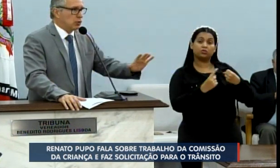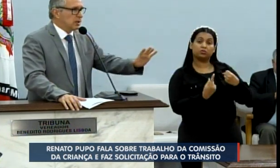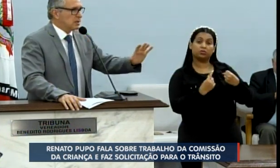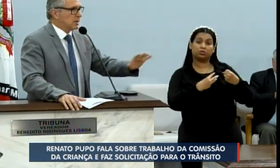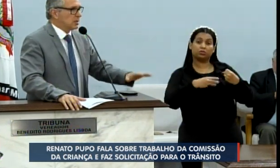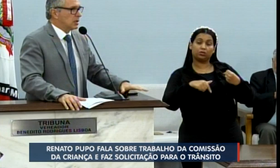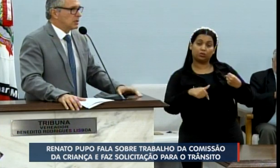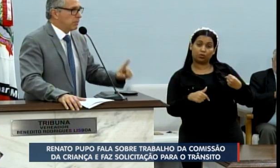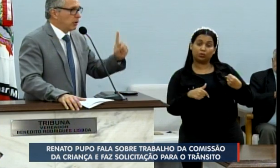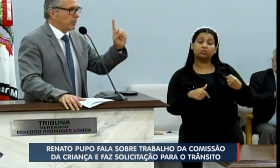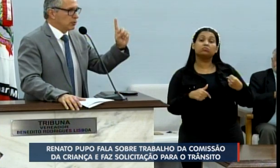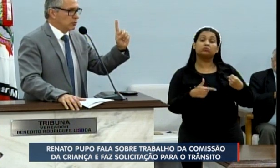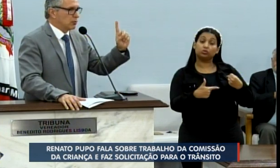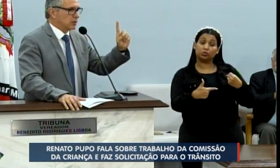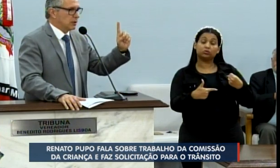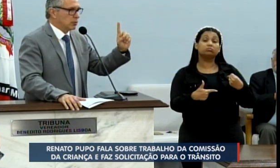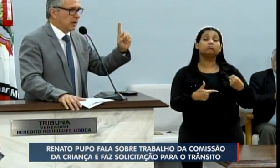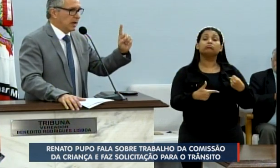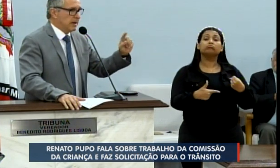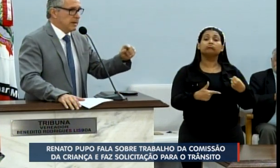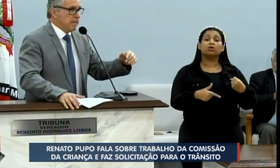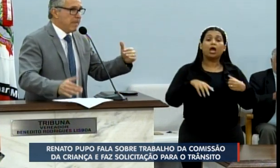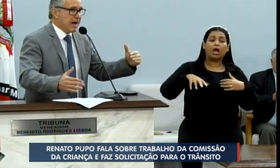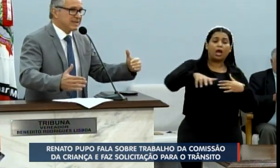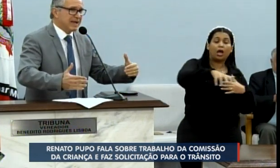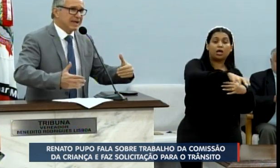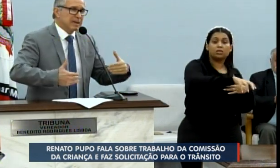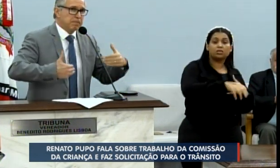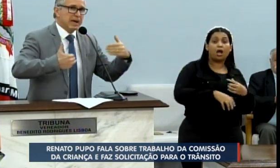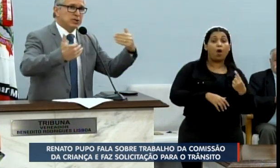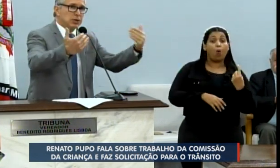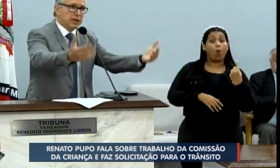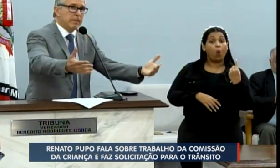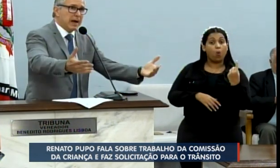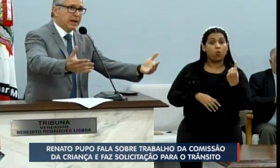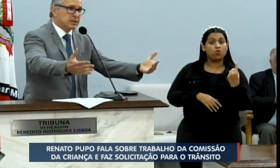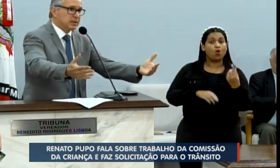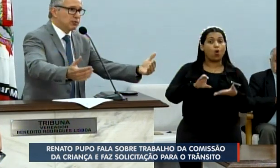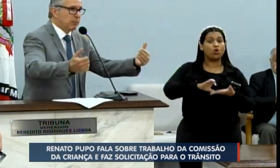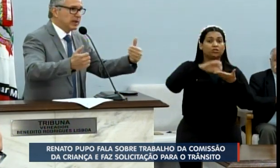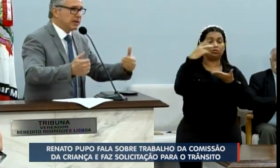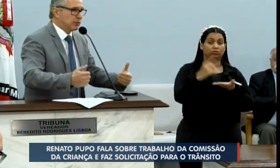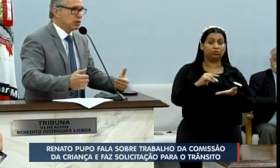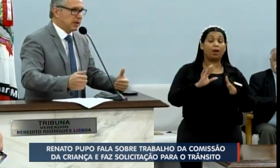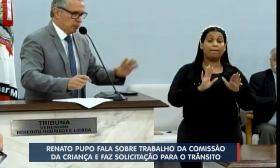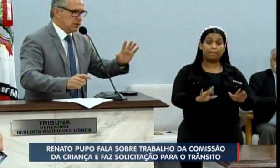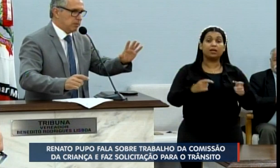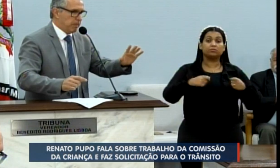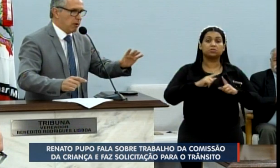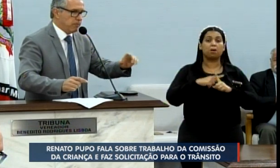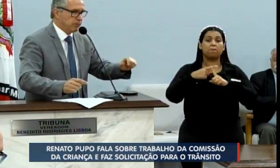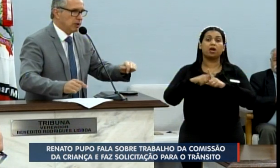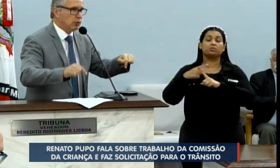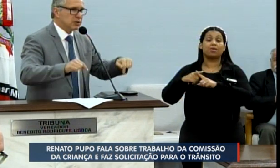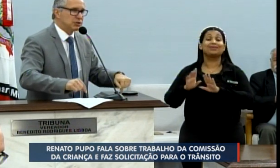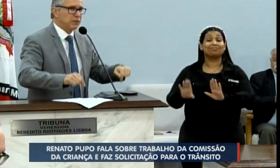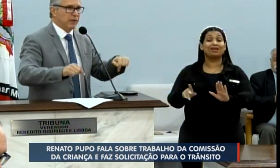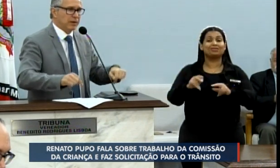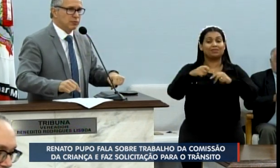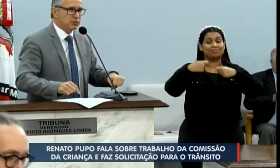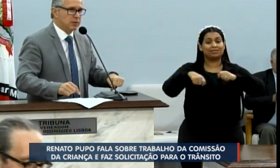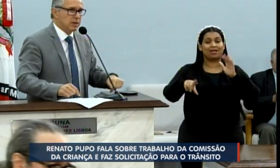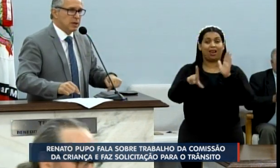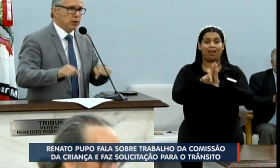fala que toda cidade tem que ter pelo menos um conselho tutelar, mas nada impede que tenha mais, dependendo de lei municipal. E nós